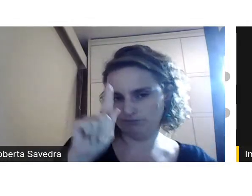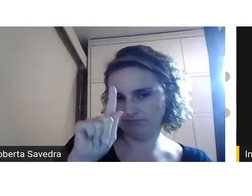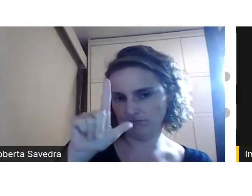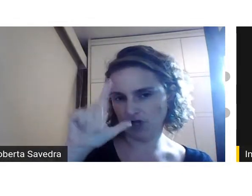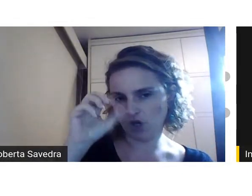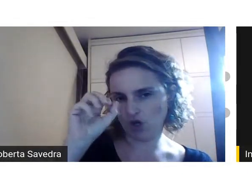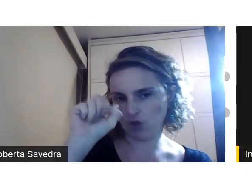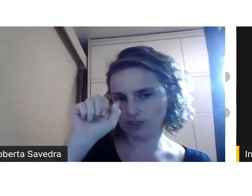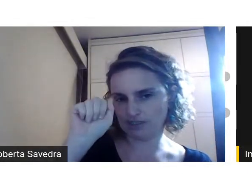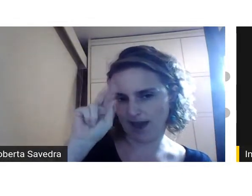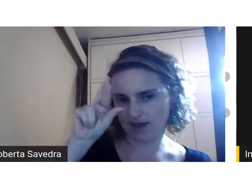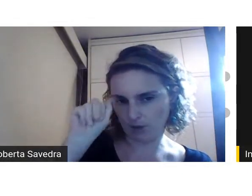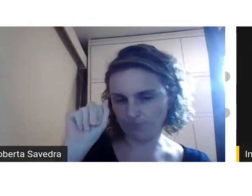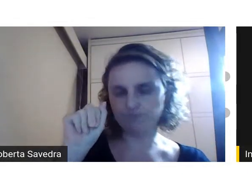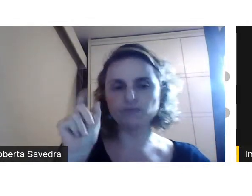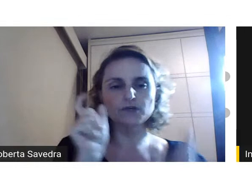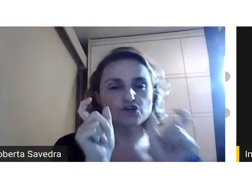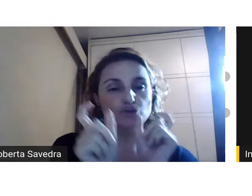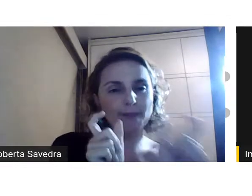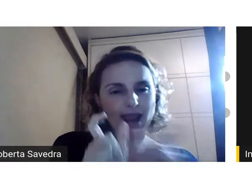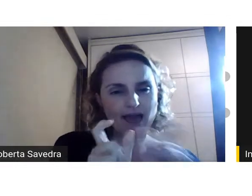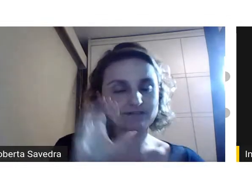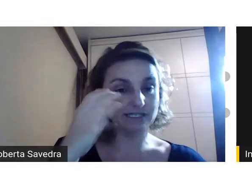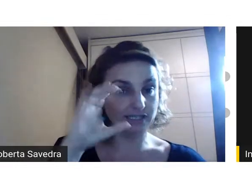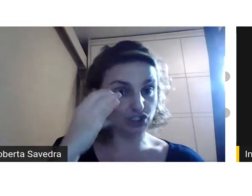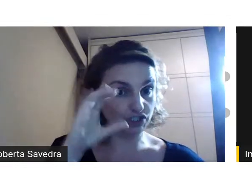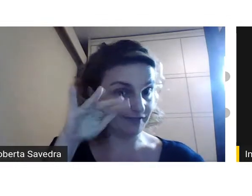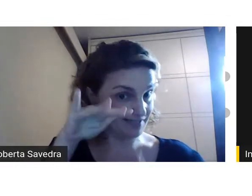era criar um glossário